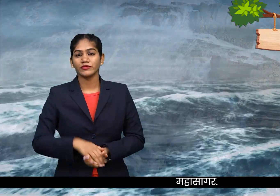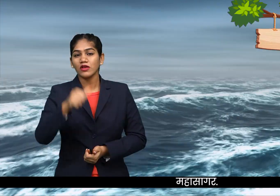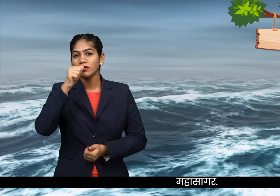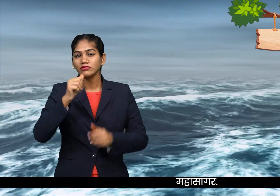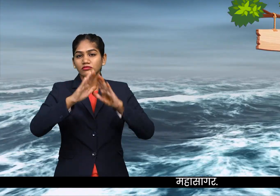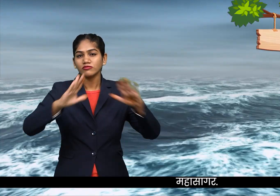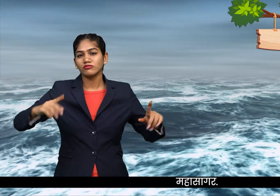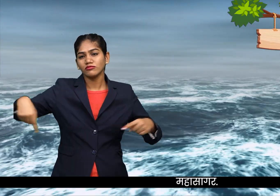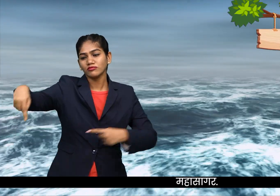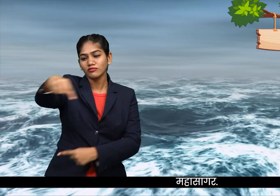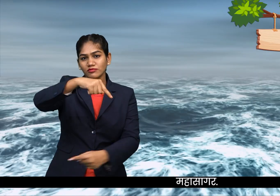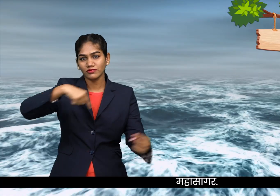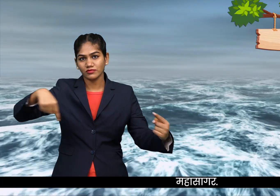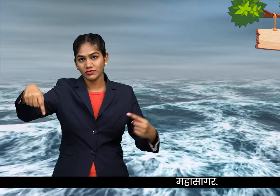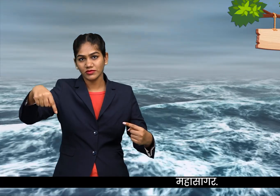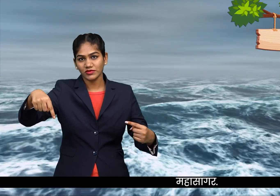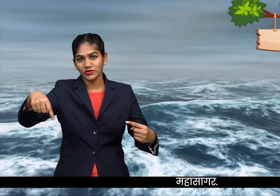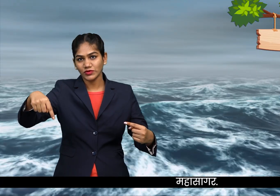महासागर.